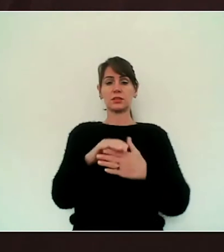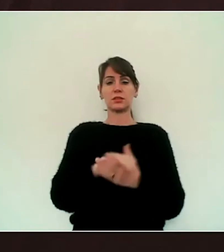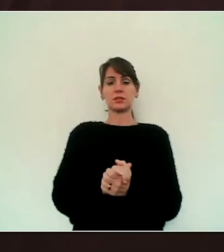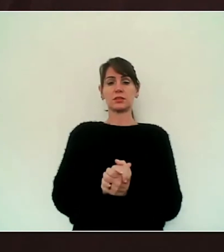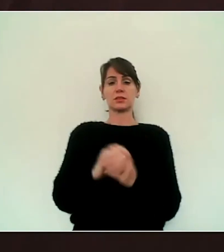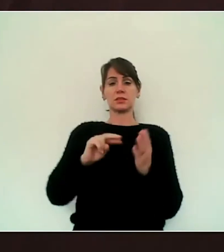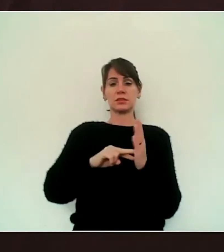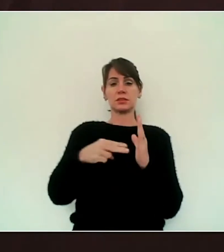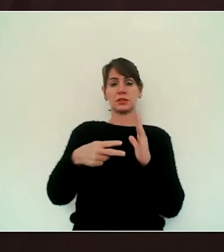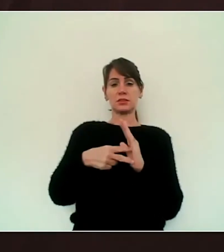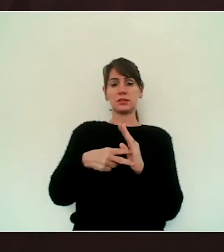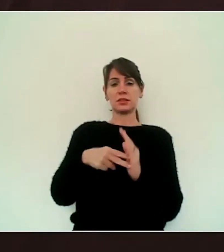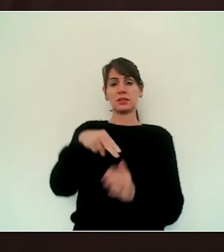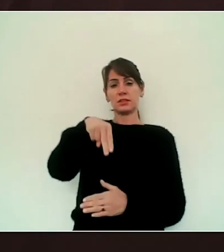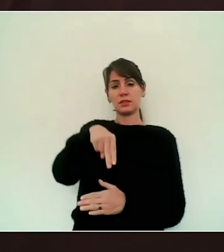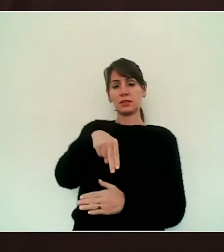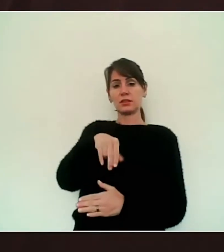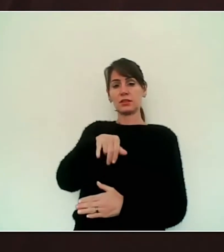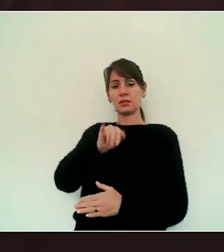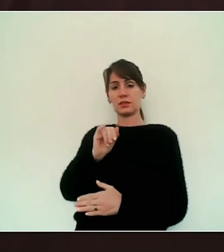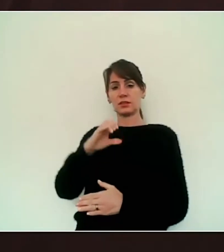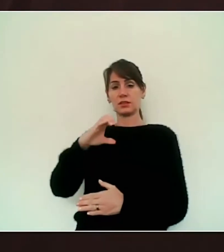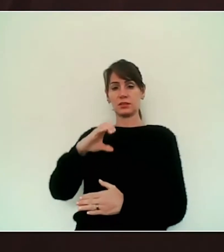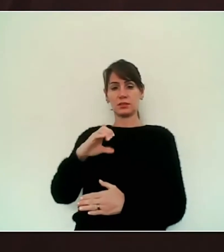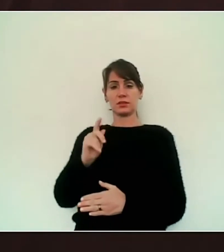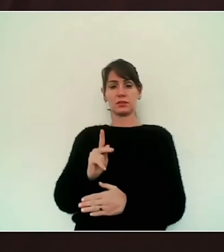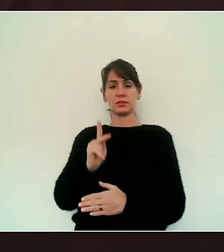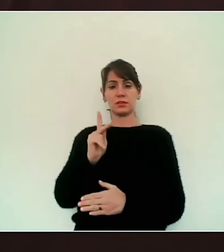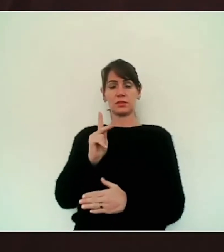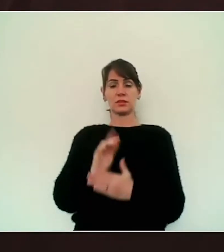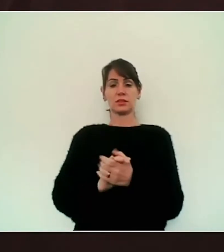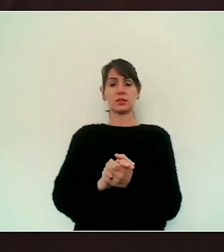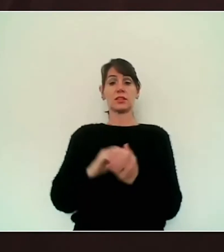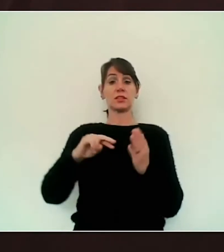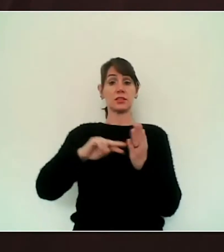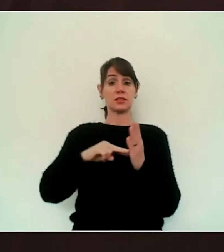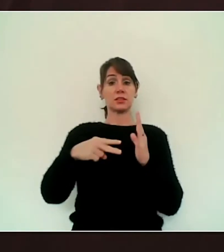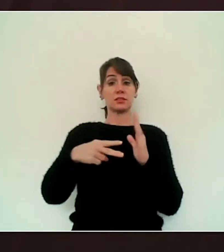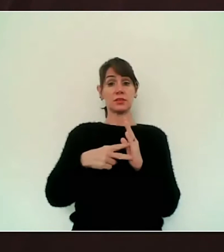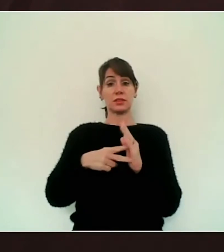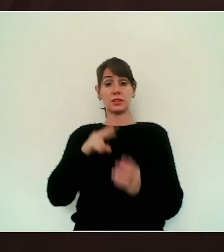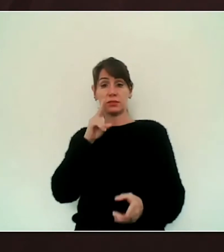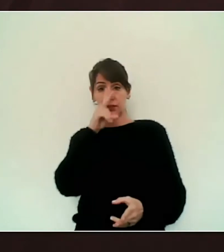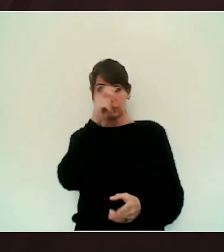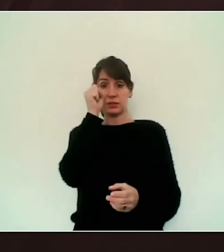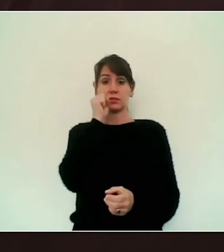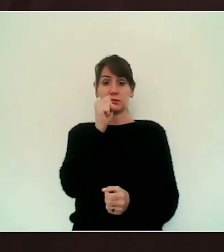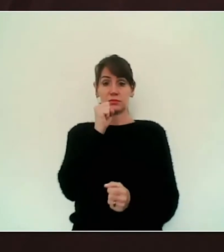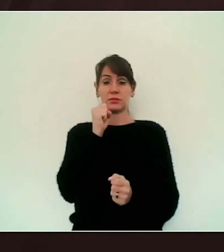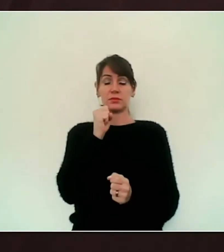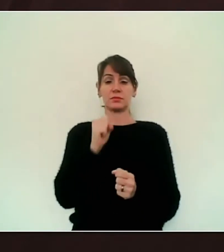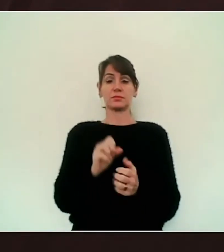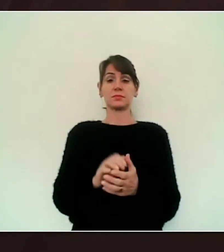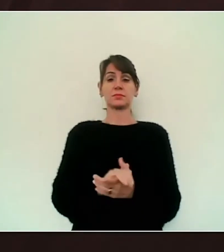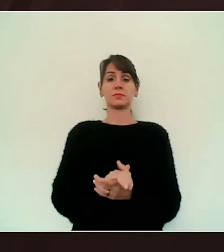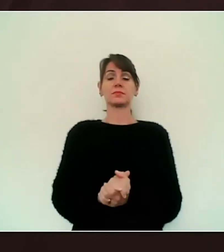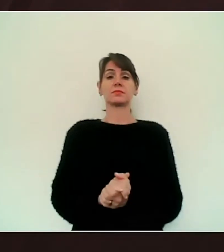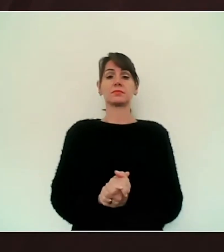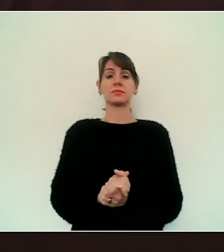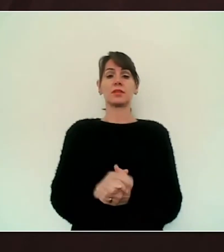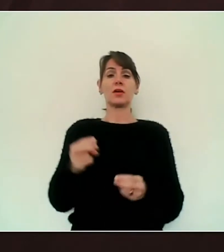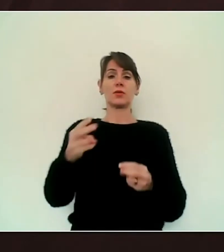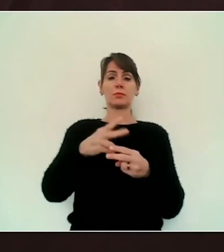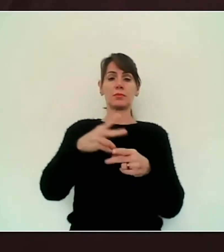Nike. Nike é conquista, é vitória. Vitória, tá? Então